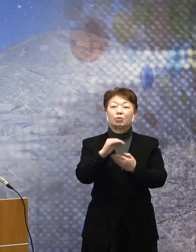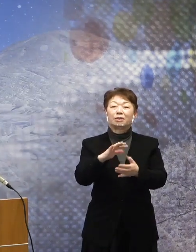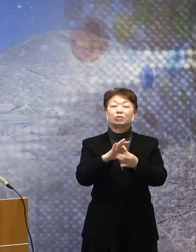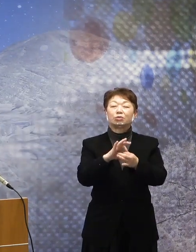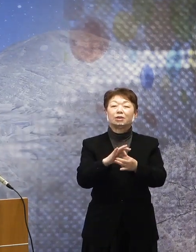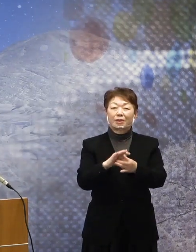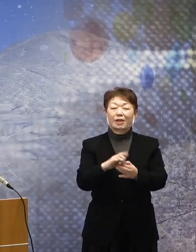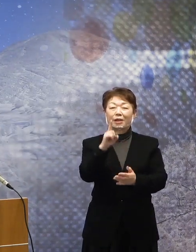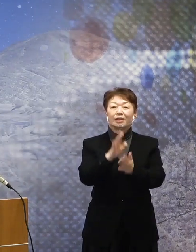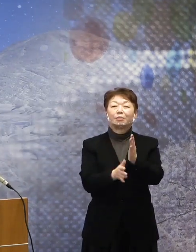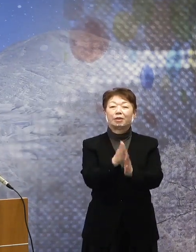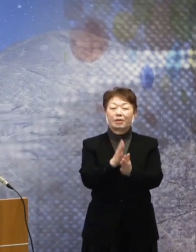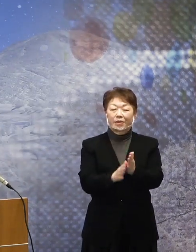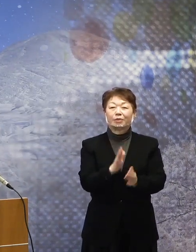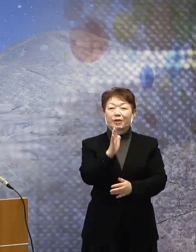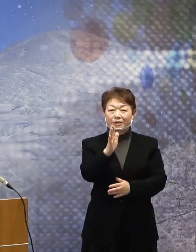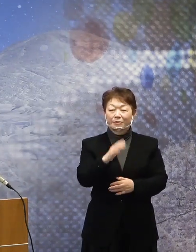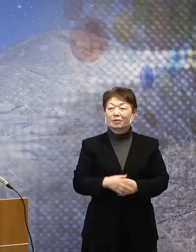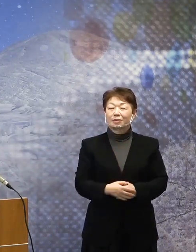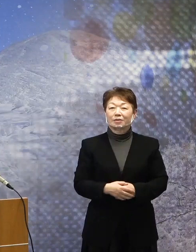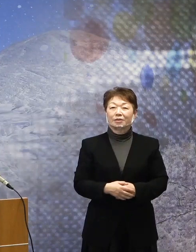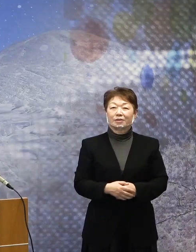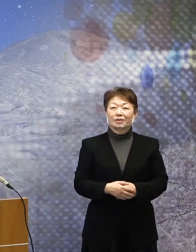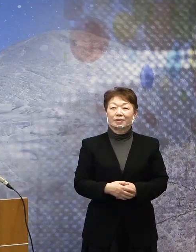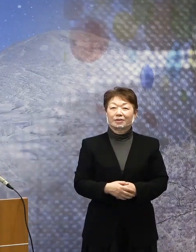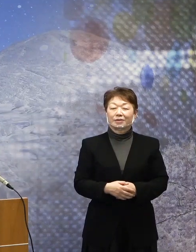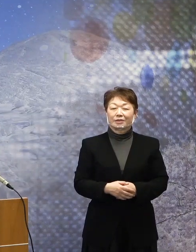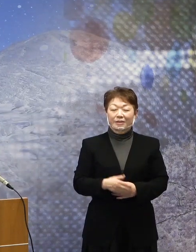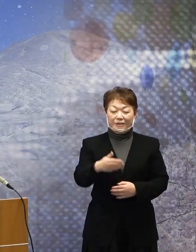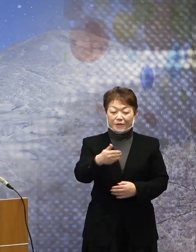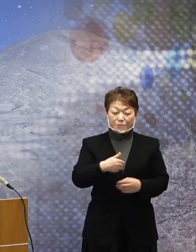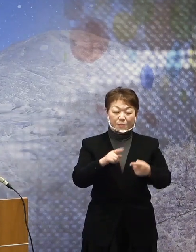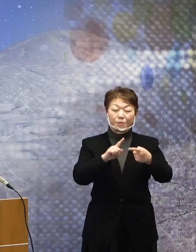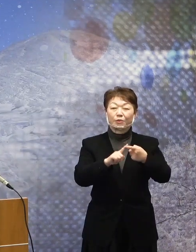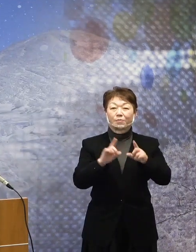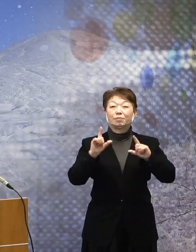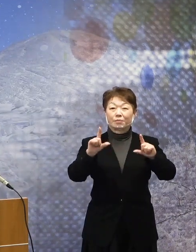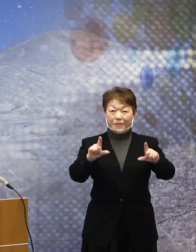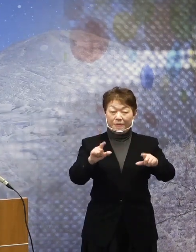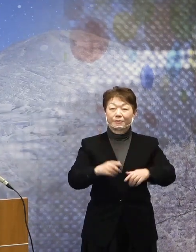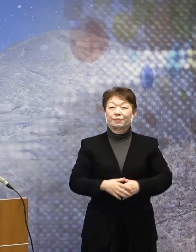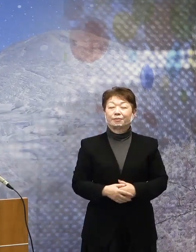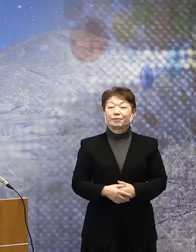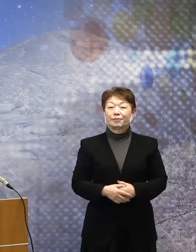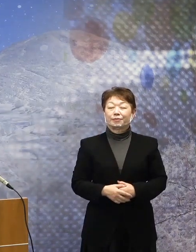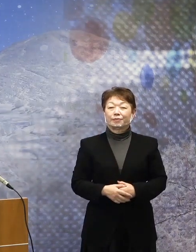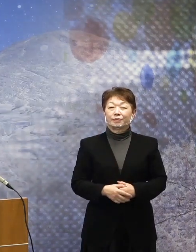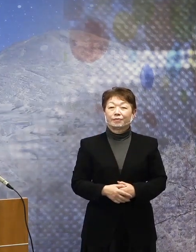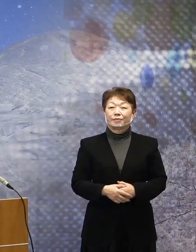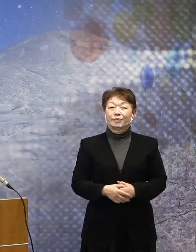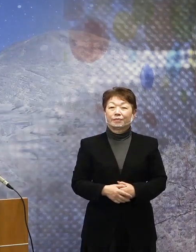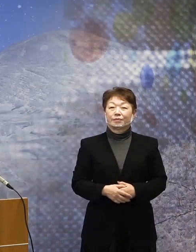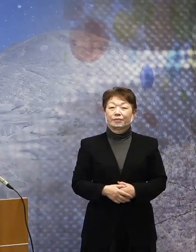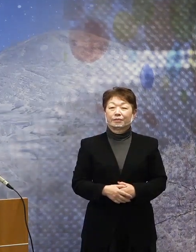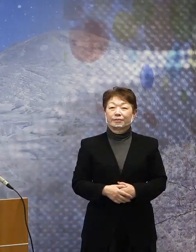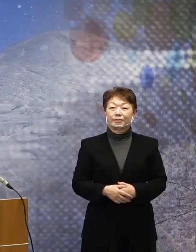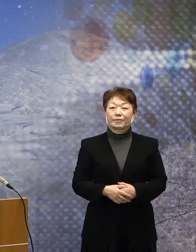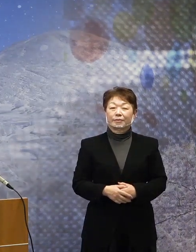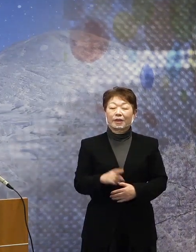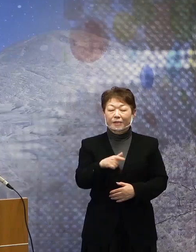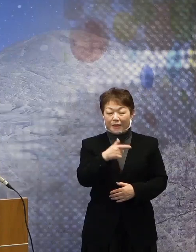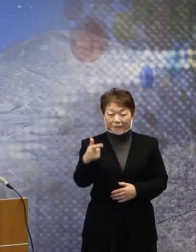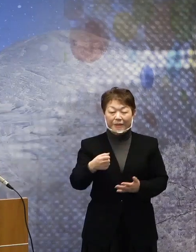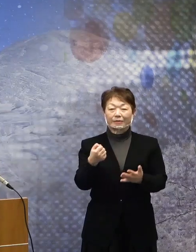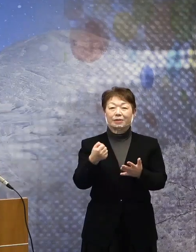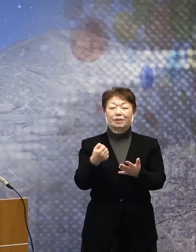ですね、はい、確かに質問の一番最初にいただいた内容ですね、もう一度申し上げますが、やはり大変残